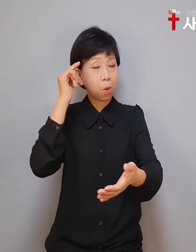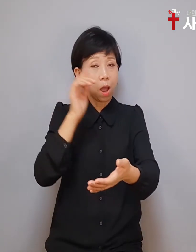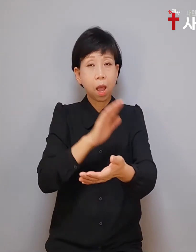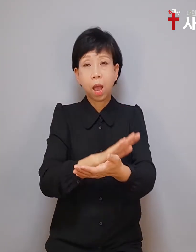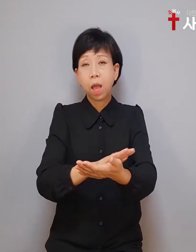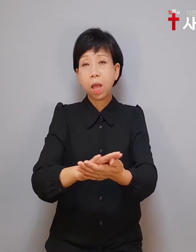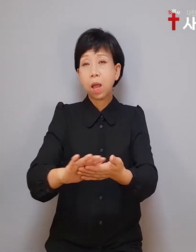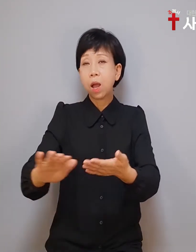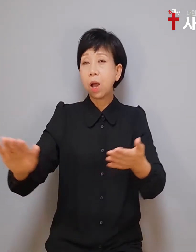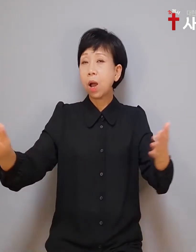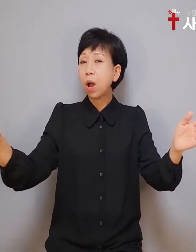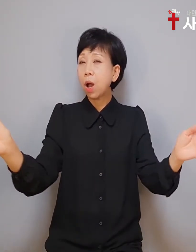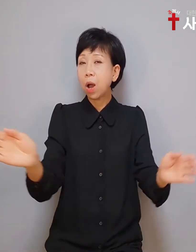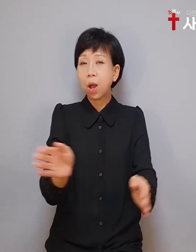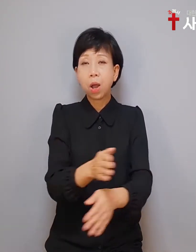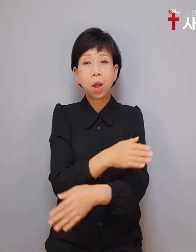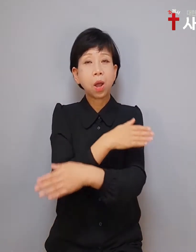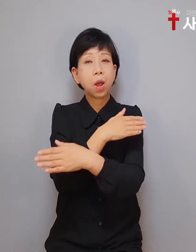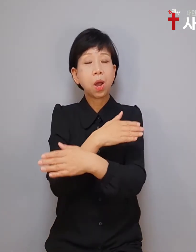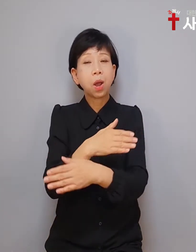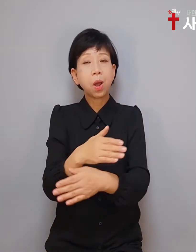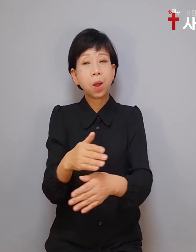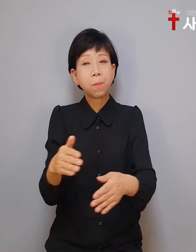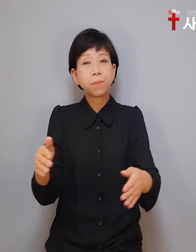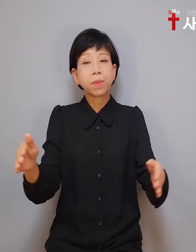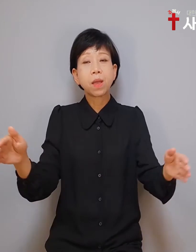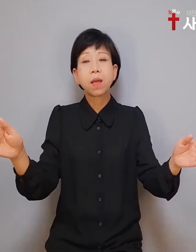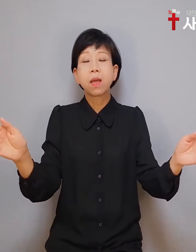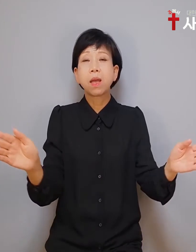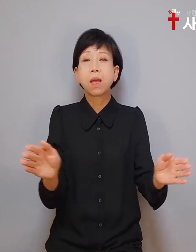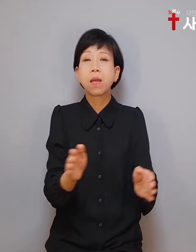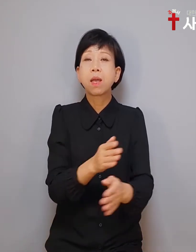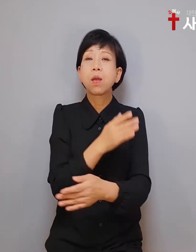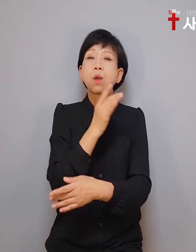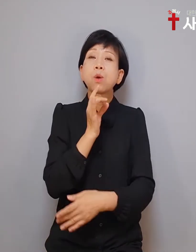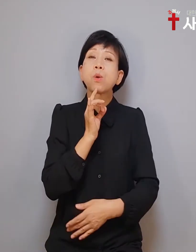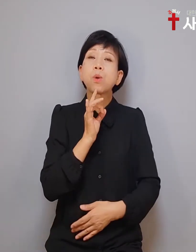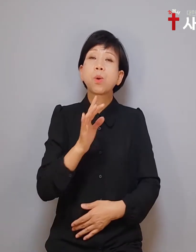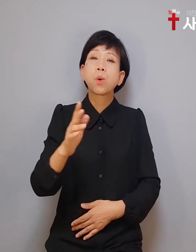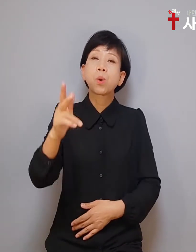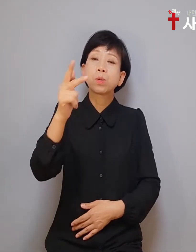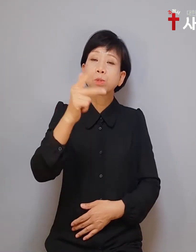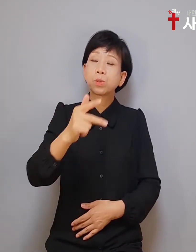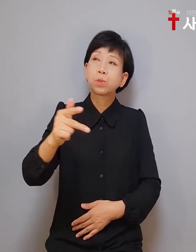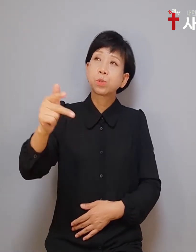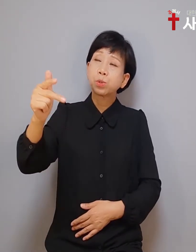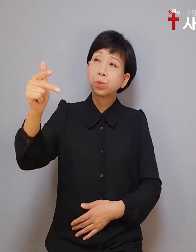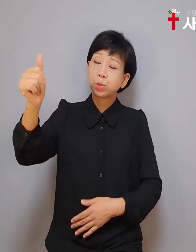평화 없네. 오,